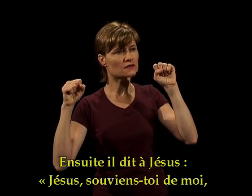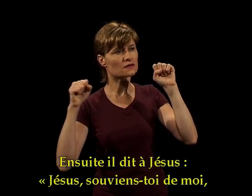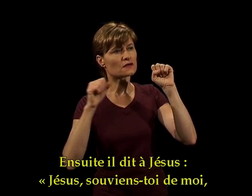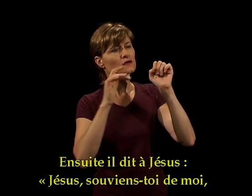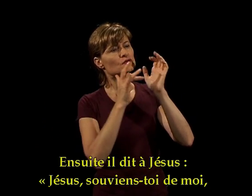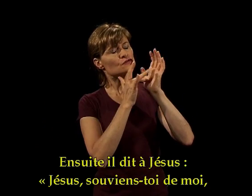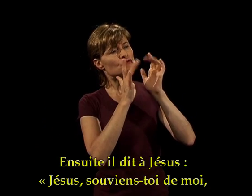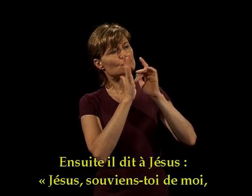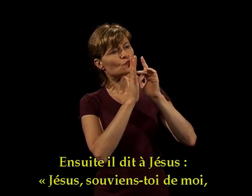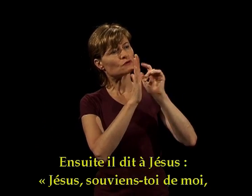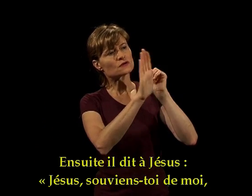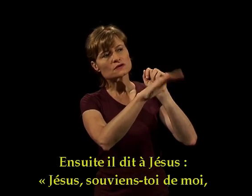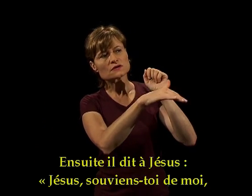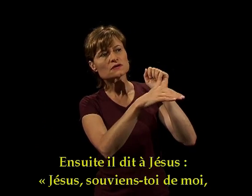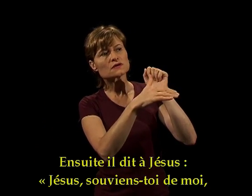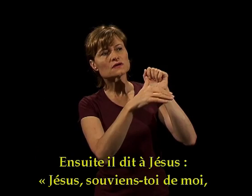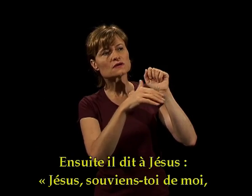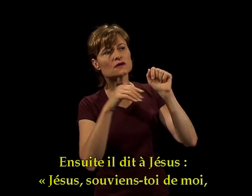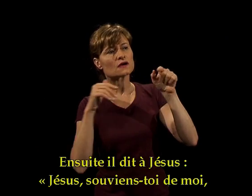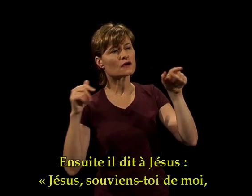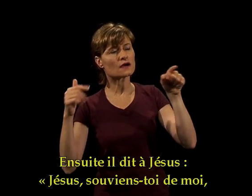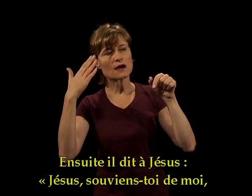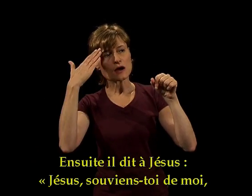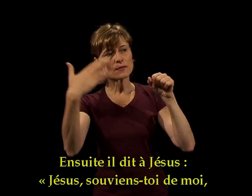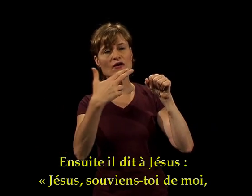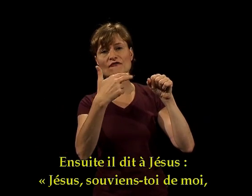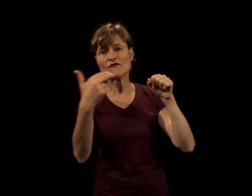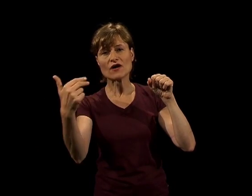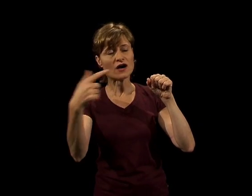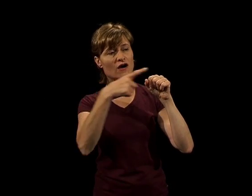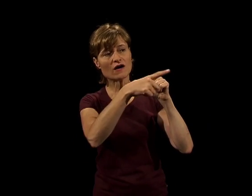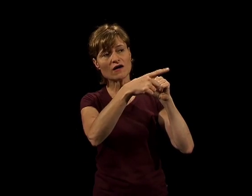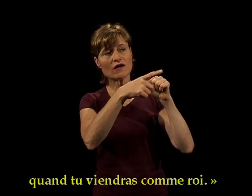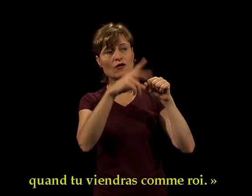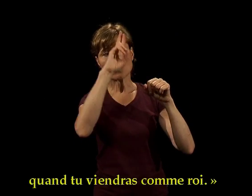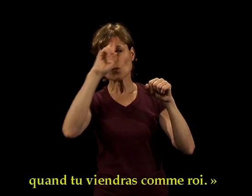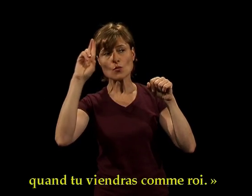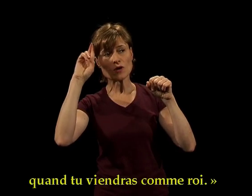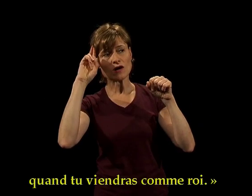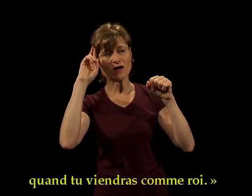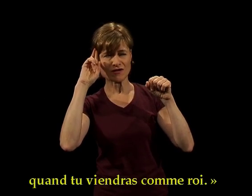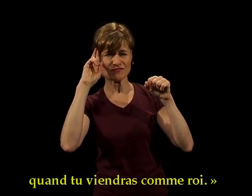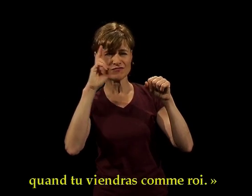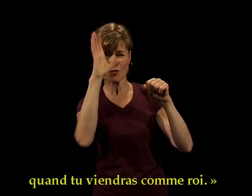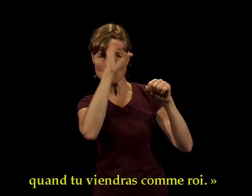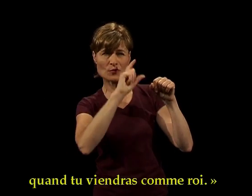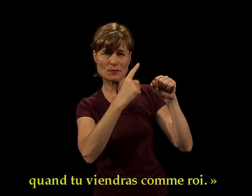Ensuite, il dit à Jésus « Jésus, souviens-toi de moi quand tu viendras comme roi. »